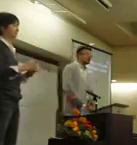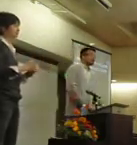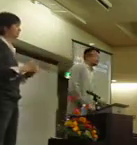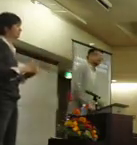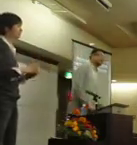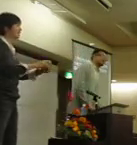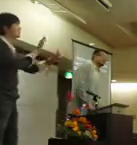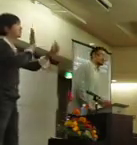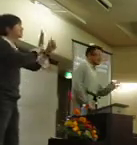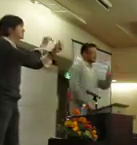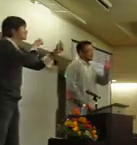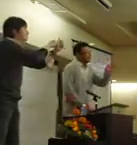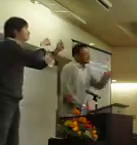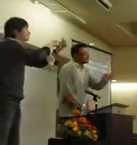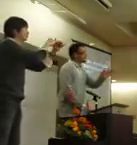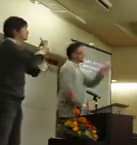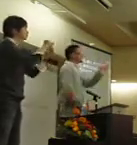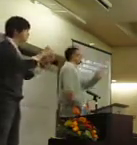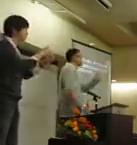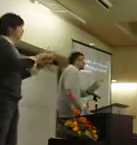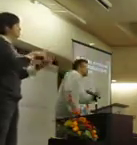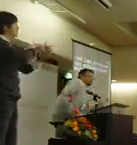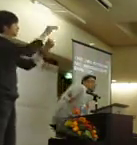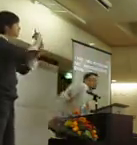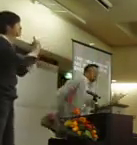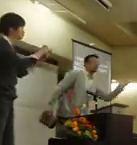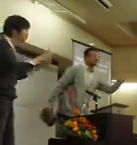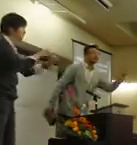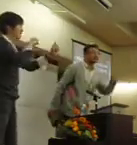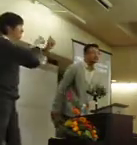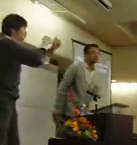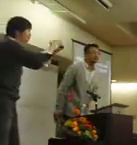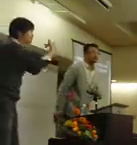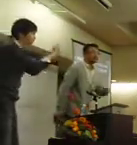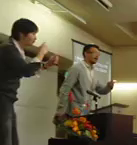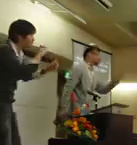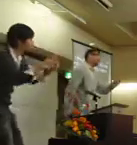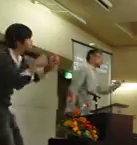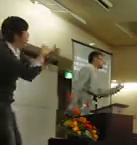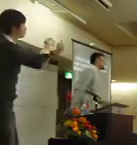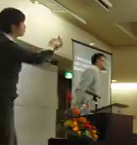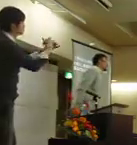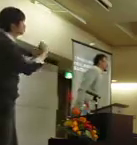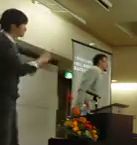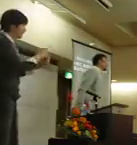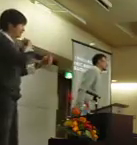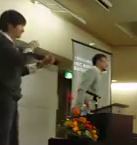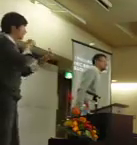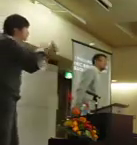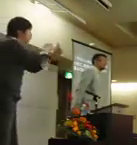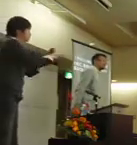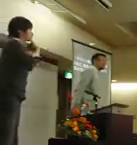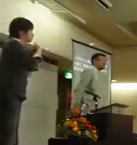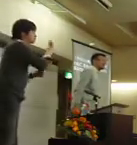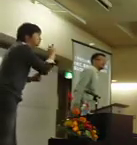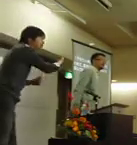ポートしています。また死刑囚をサポートしている人をサポートしています。なんで私はサポートしなきゃいけないんです